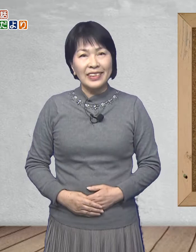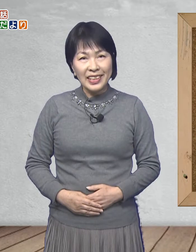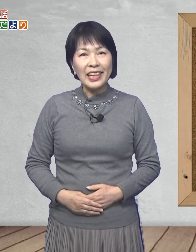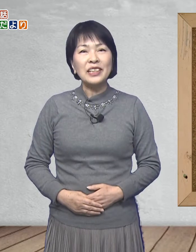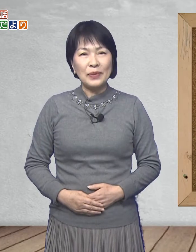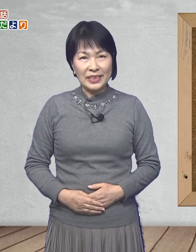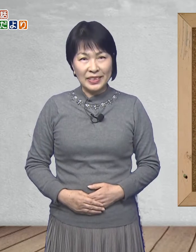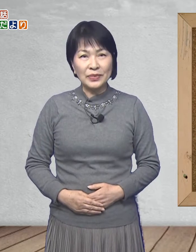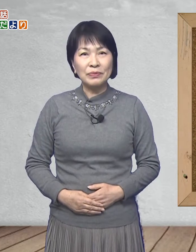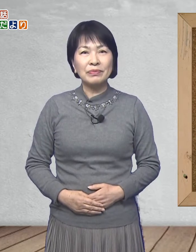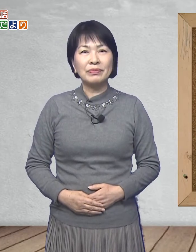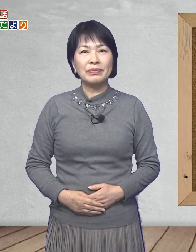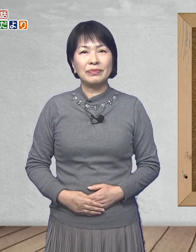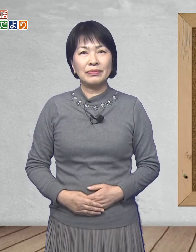になります。